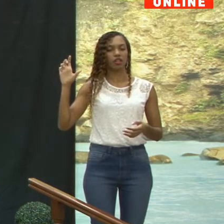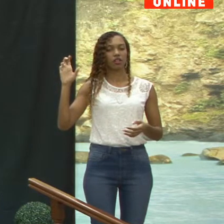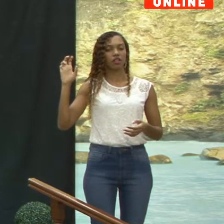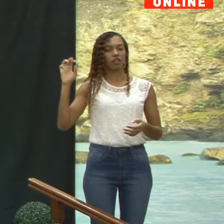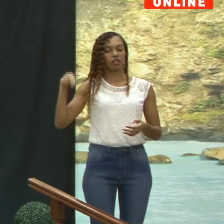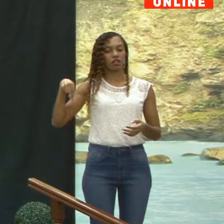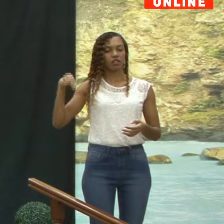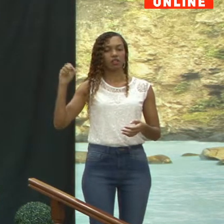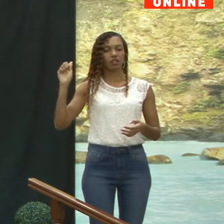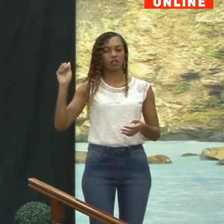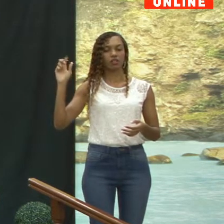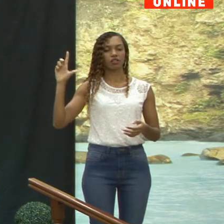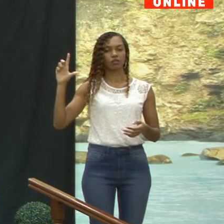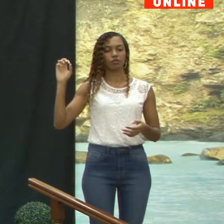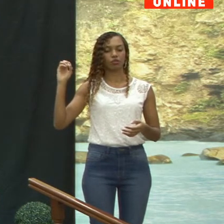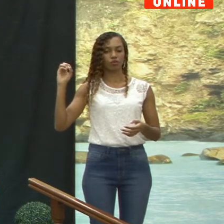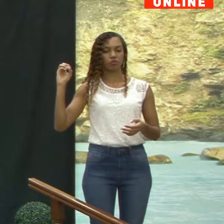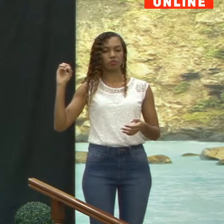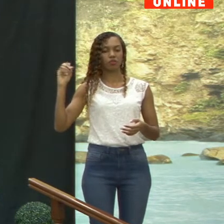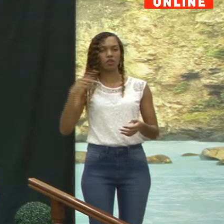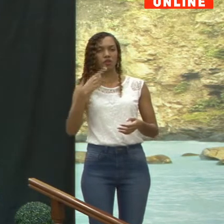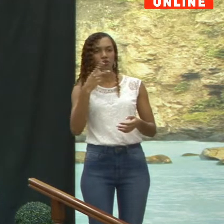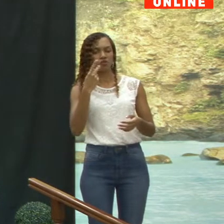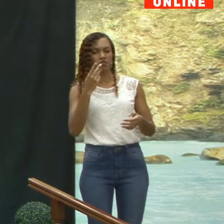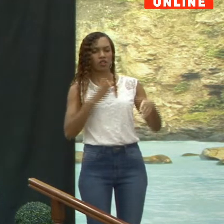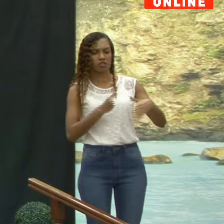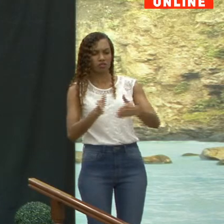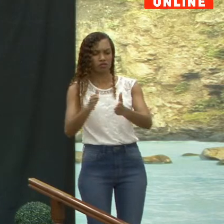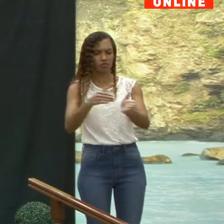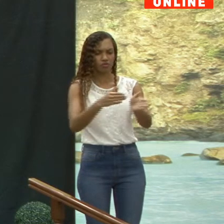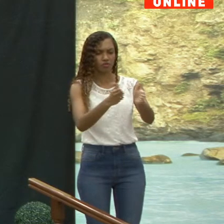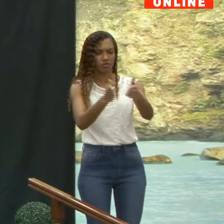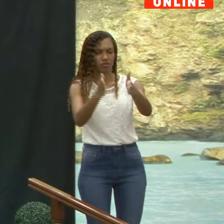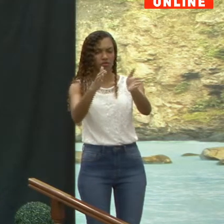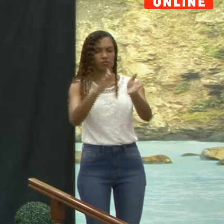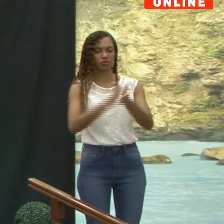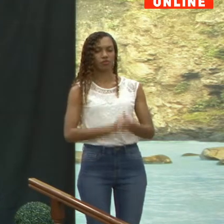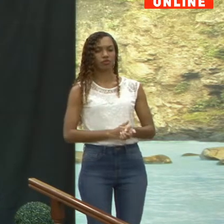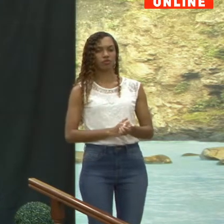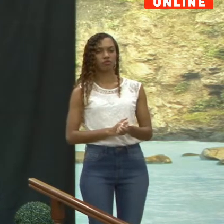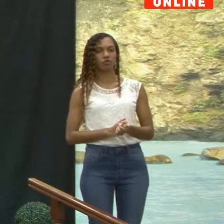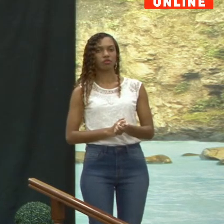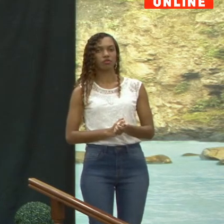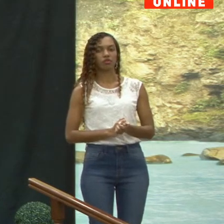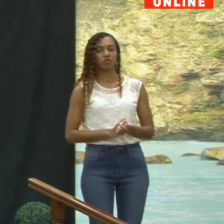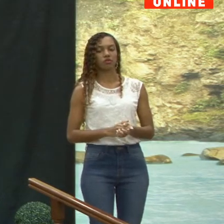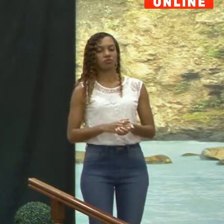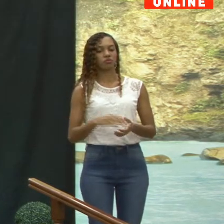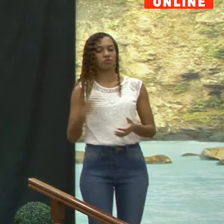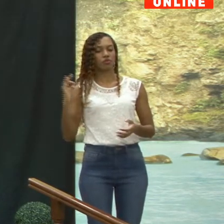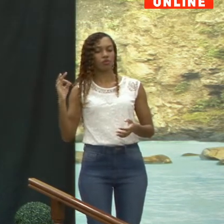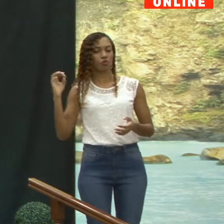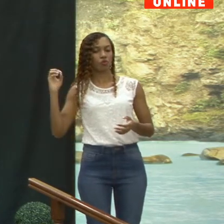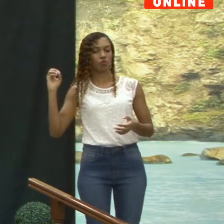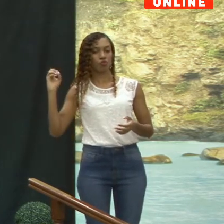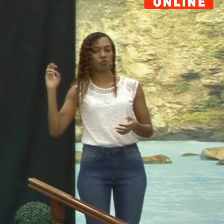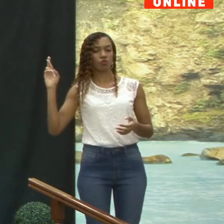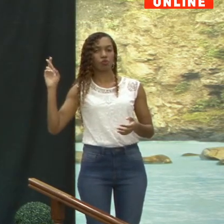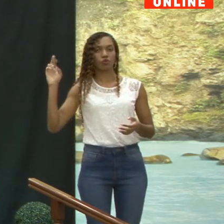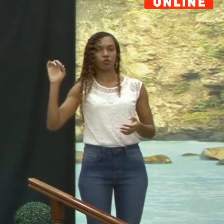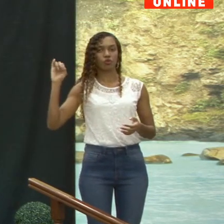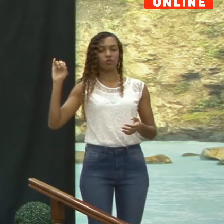direção. Era com a frente para o Oriente. Veja só, a